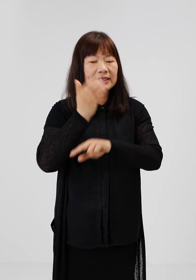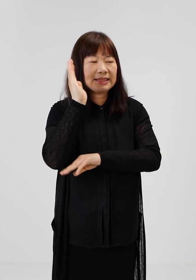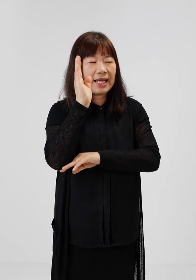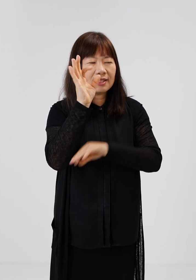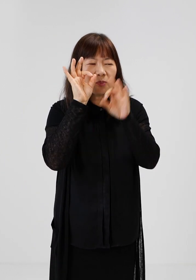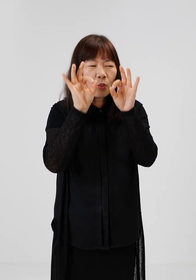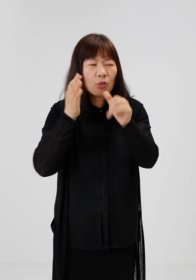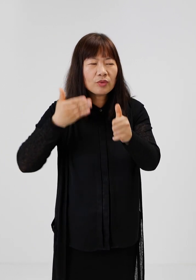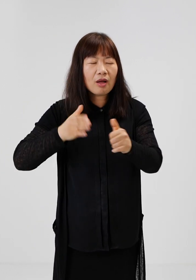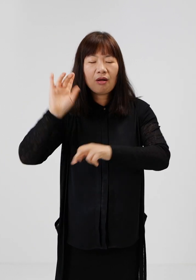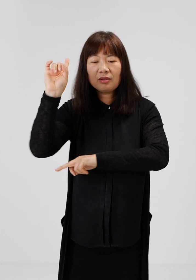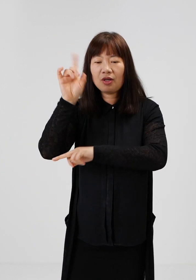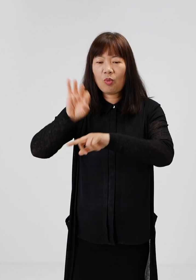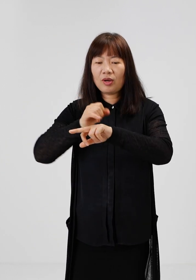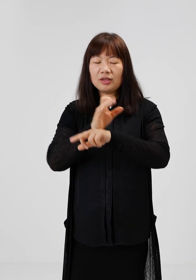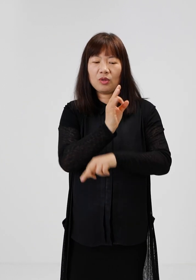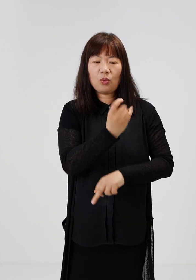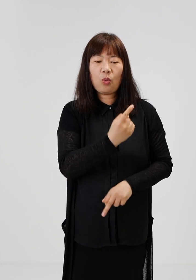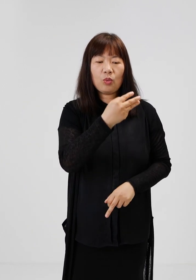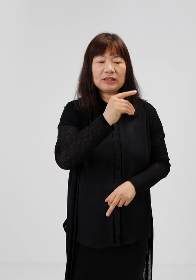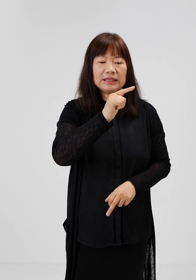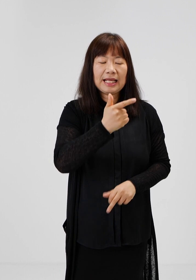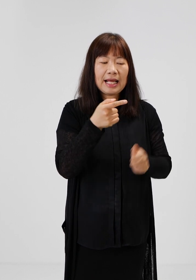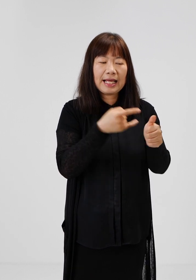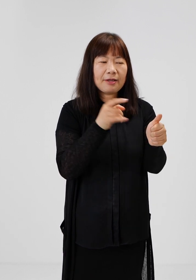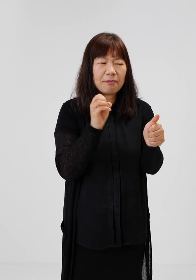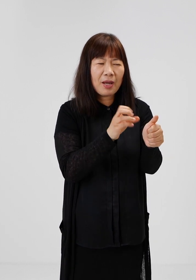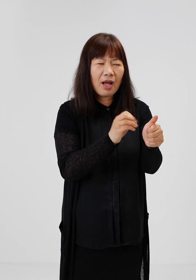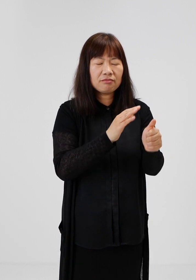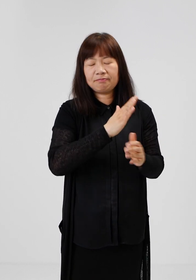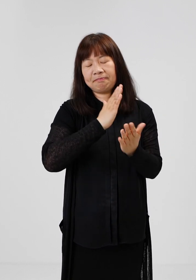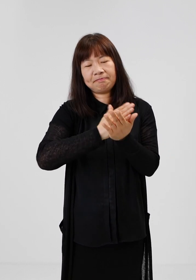들어보세요. 다윗 왕이 오르난에게 이르되 그렇지